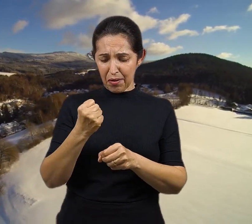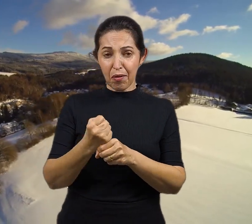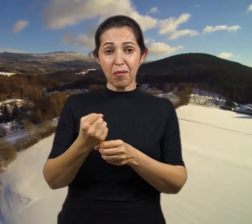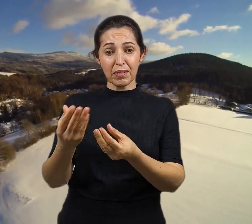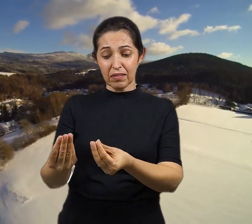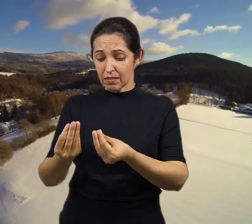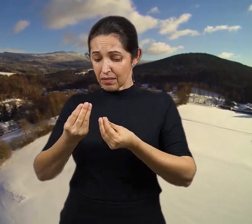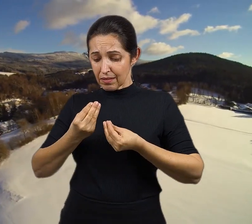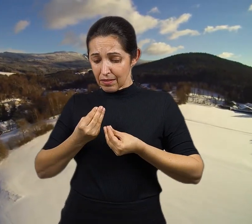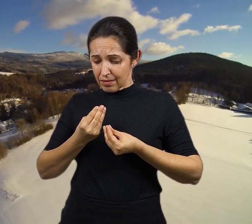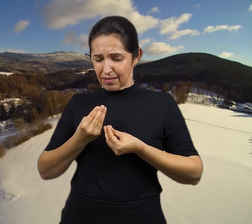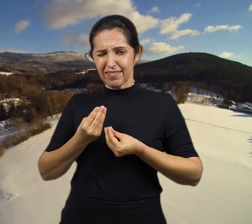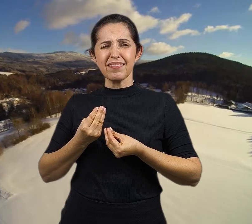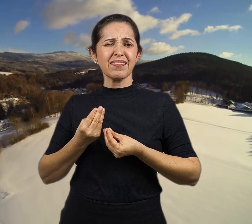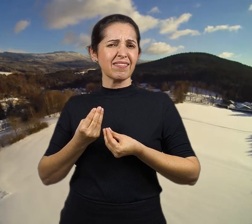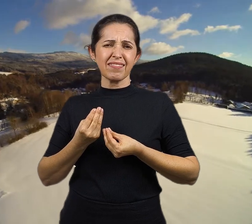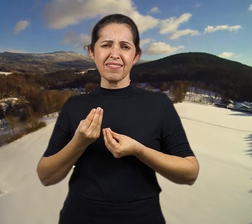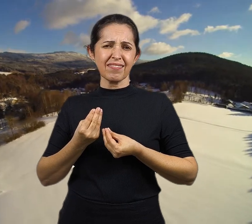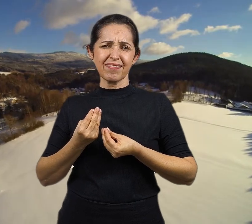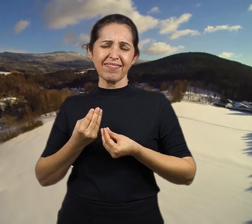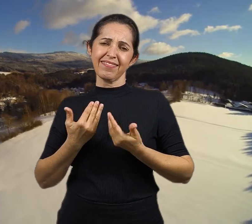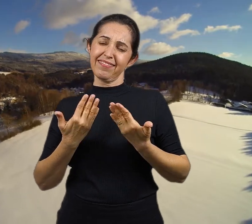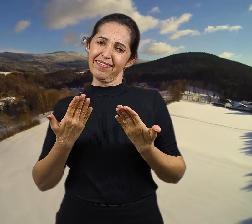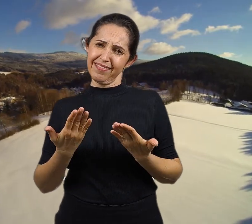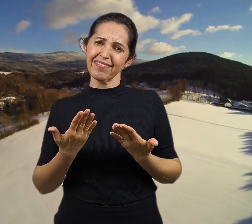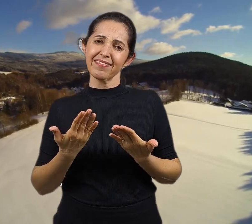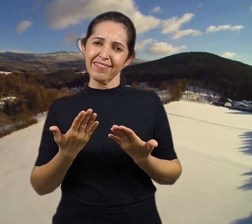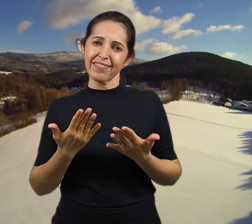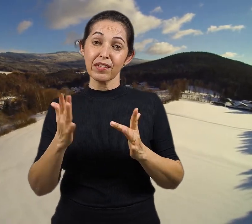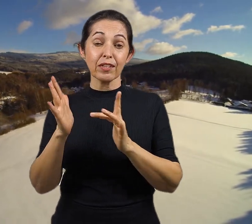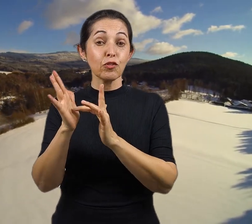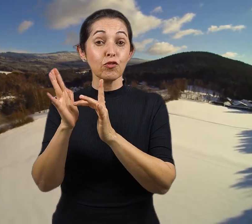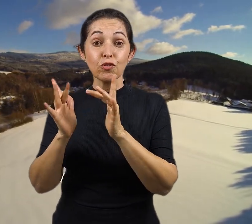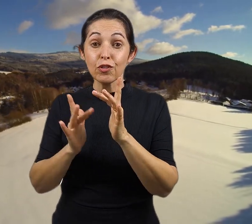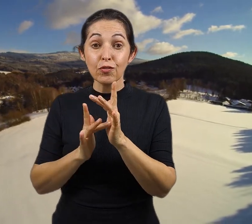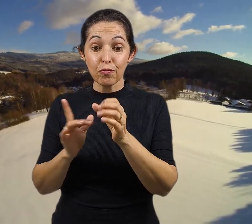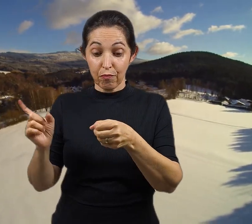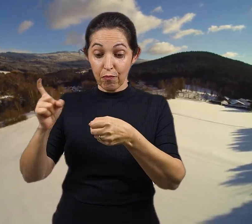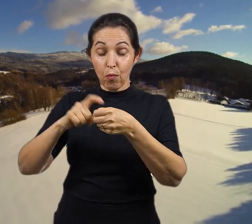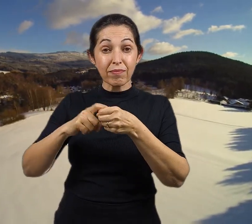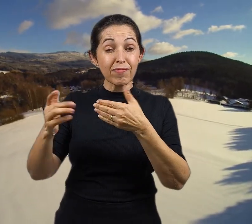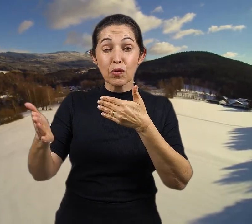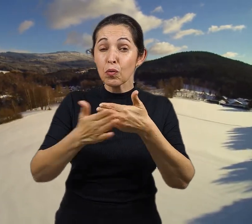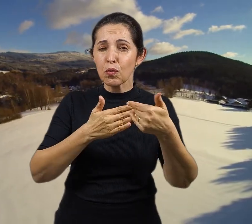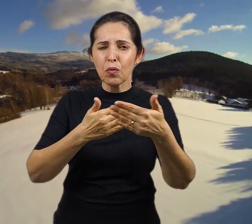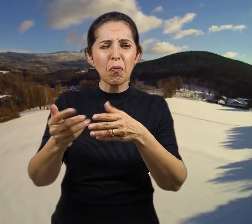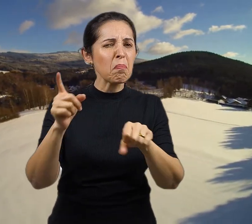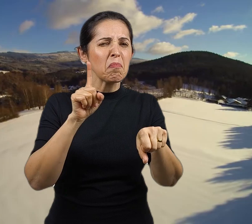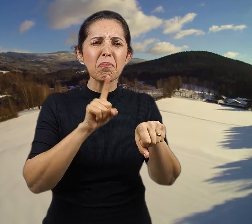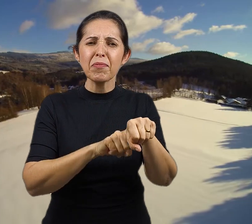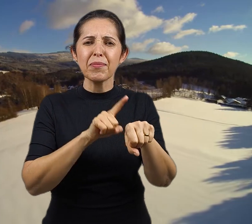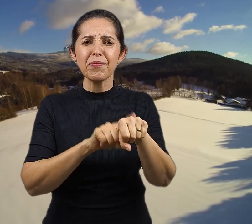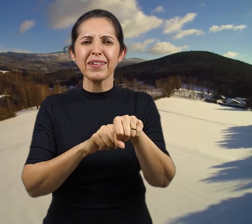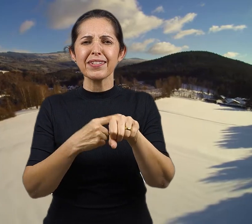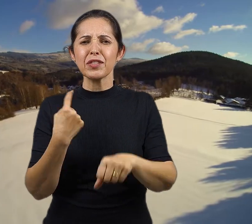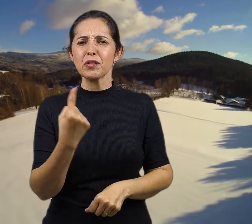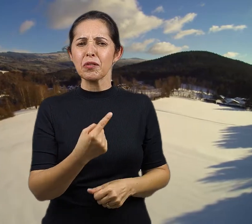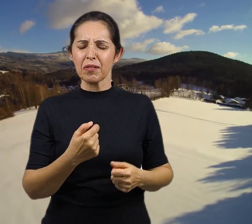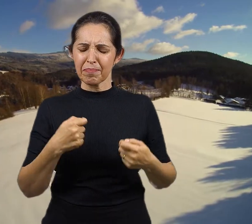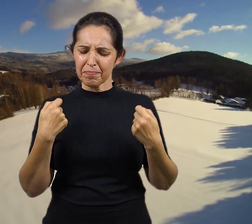deu. Então, se Jesus pode voltar a qualquer momento, nós temos que zelar por essa parte de transição que